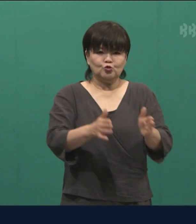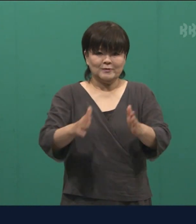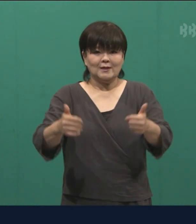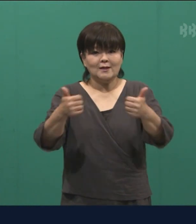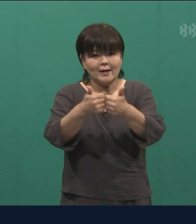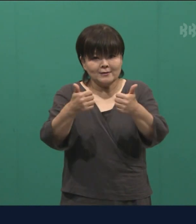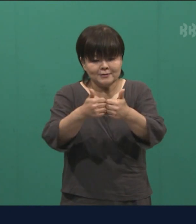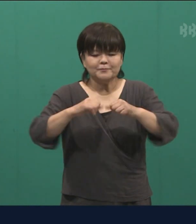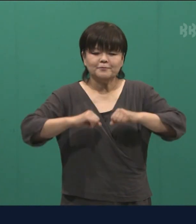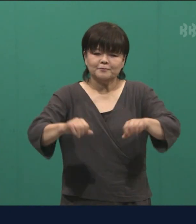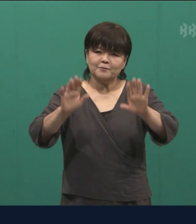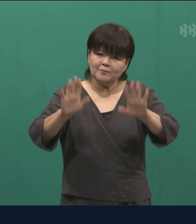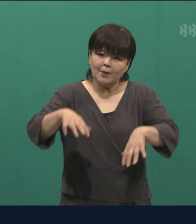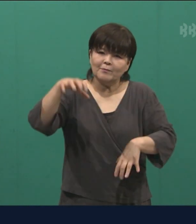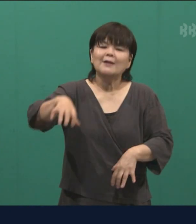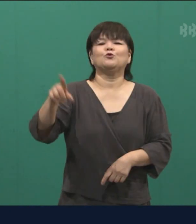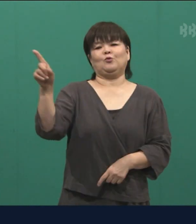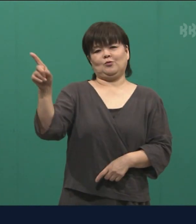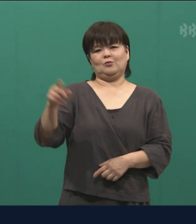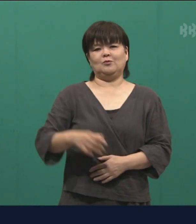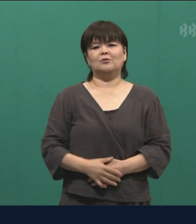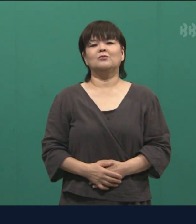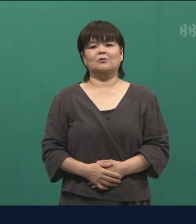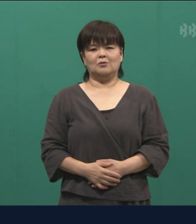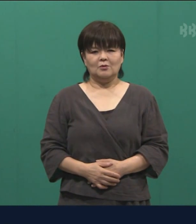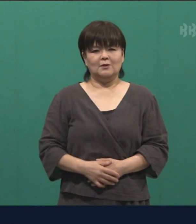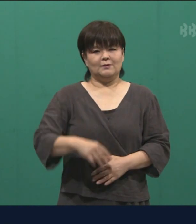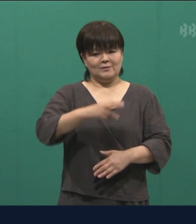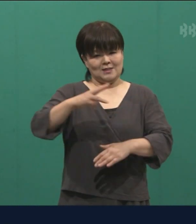準備会議が行われた場所です。